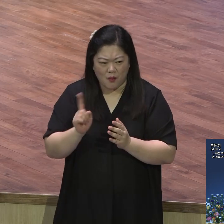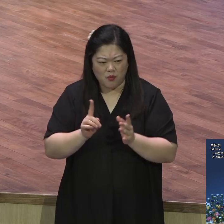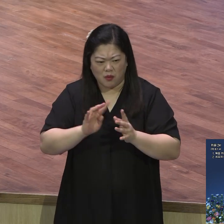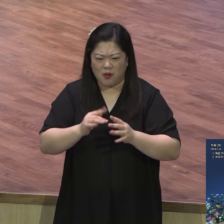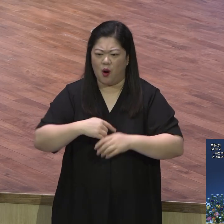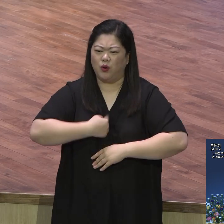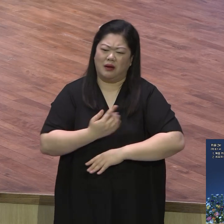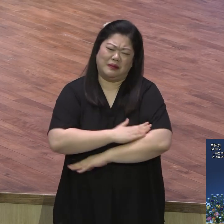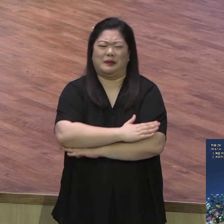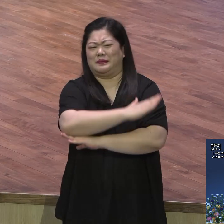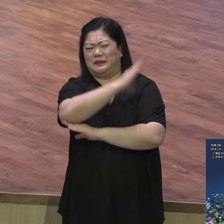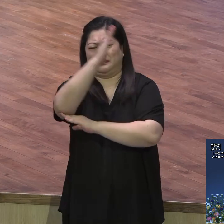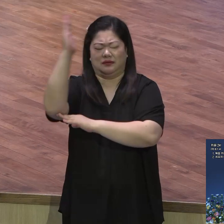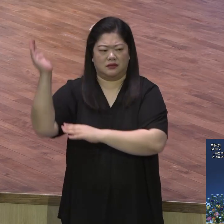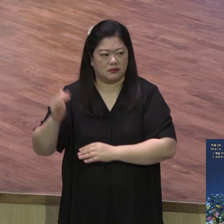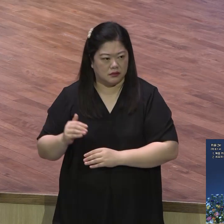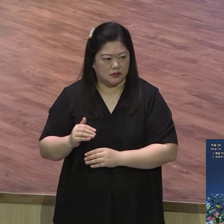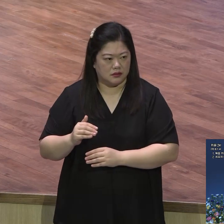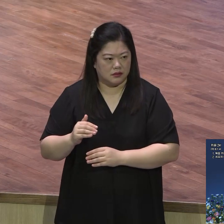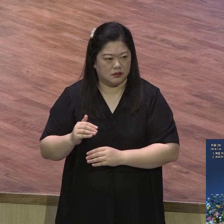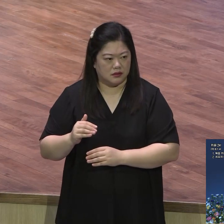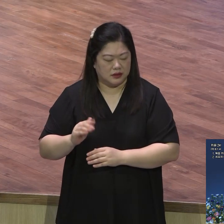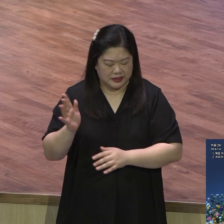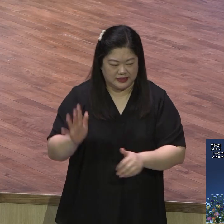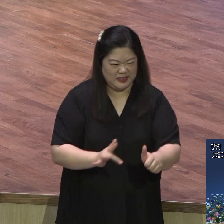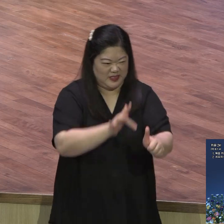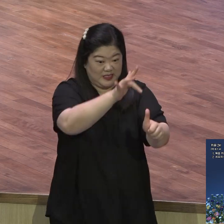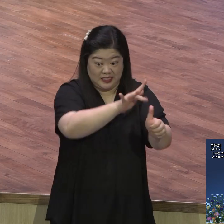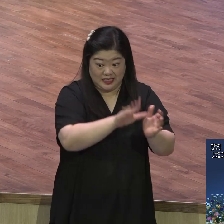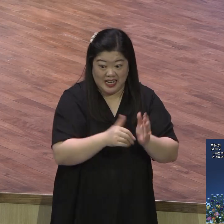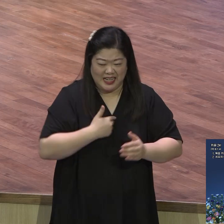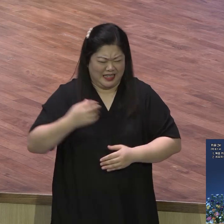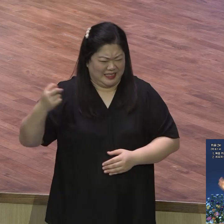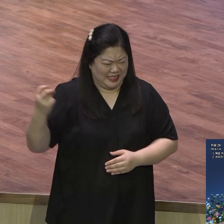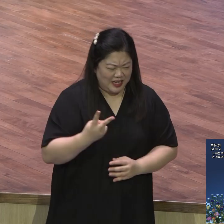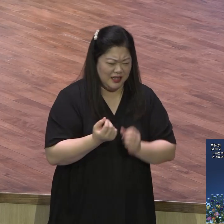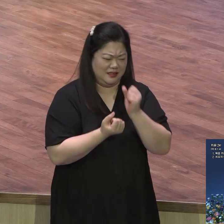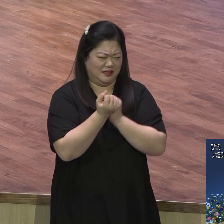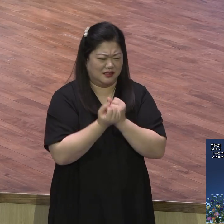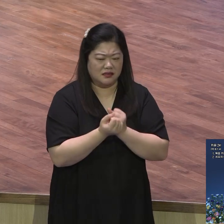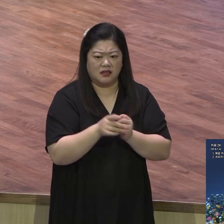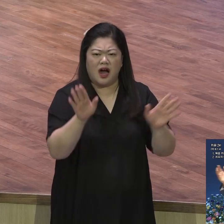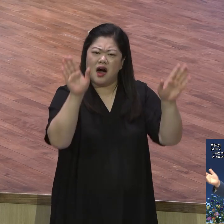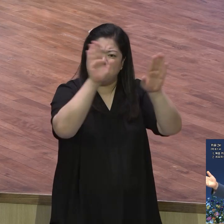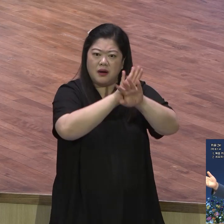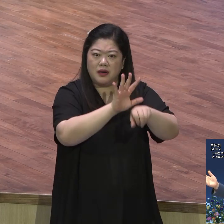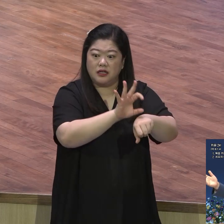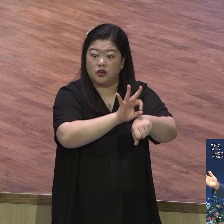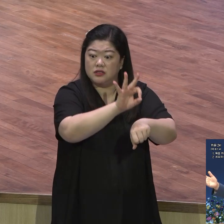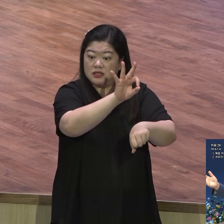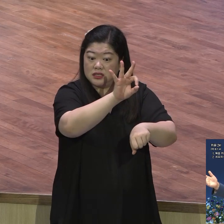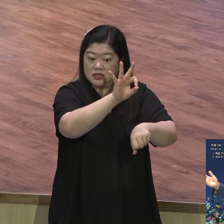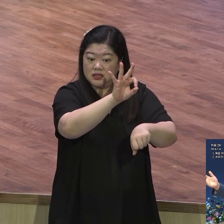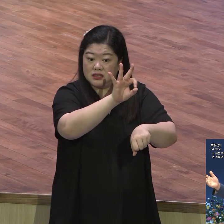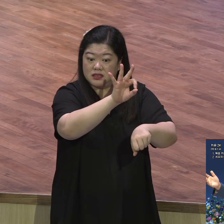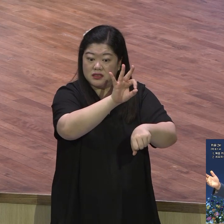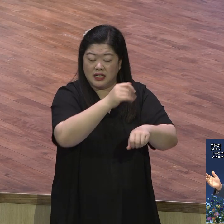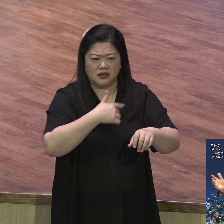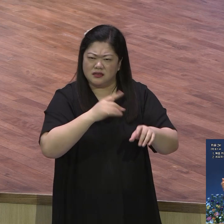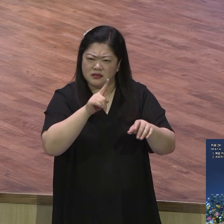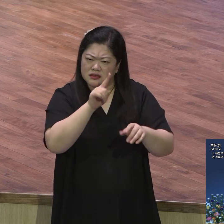이런 식으로 그러면 귀신을 따셨는데 귀신이 10시부터 하면 빨리 나가야 되는데 안 나가면 2시 넘어가요. 2시까지만 우리